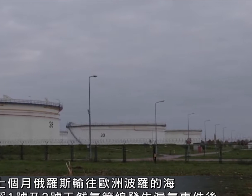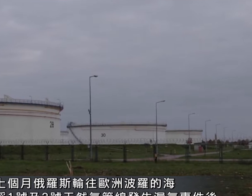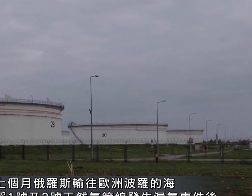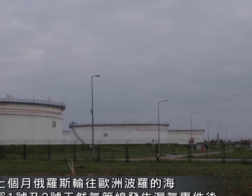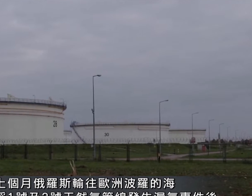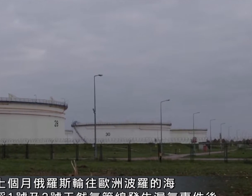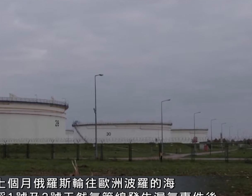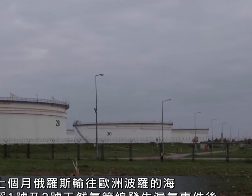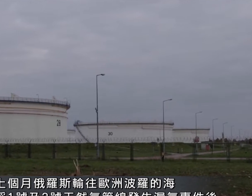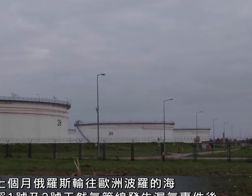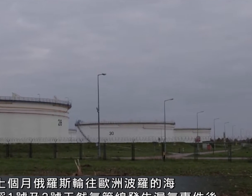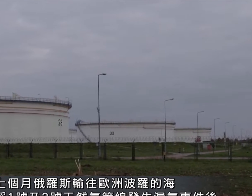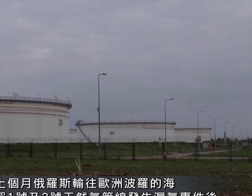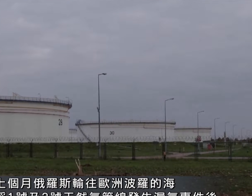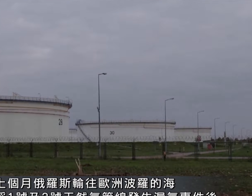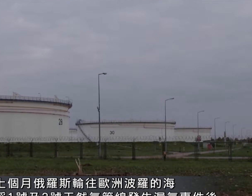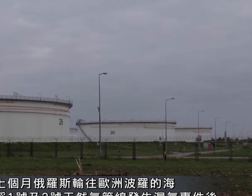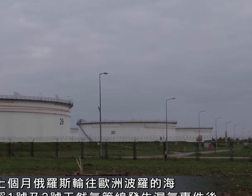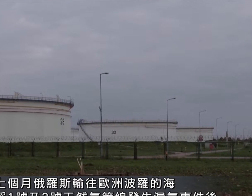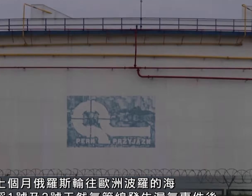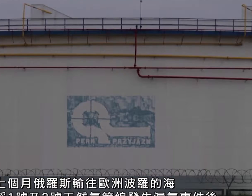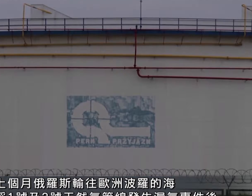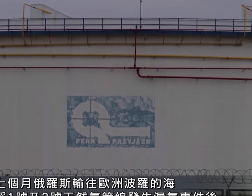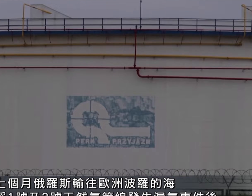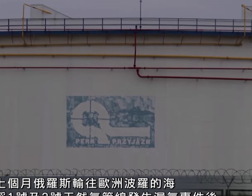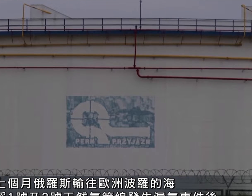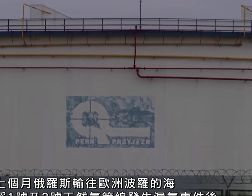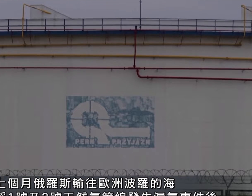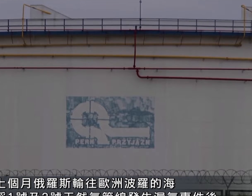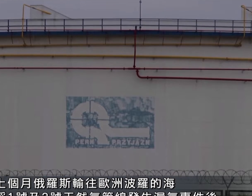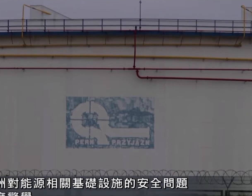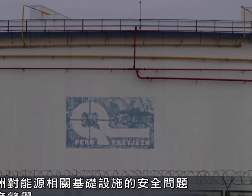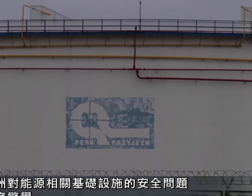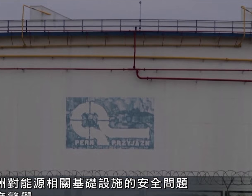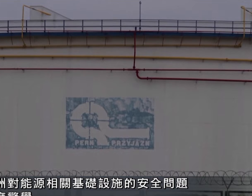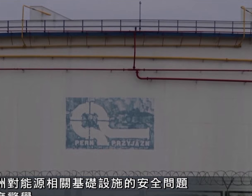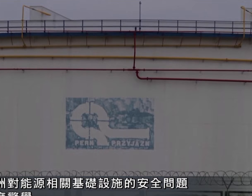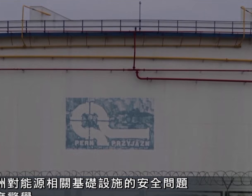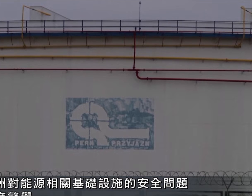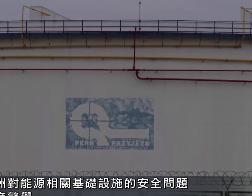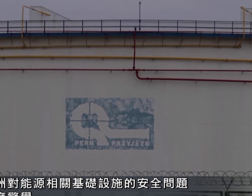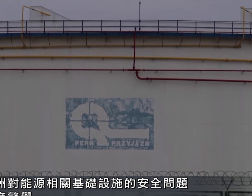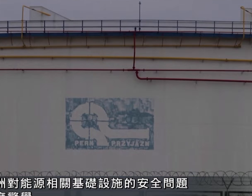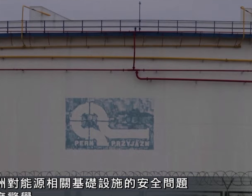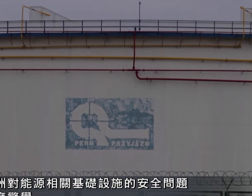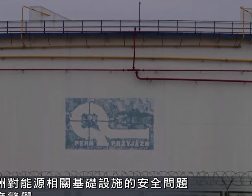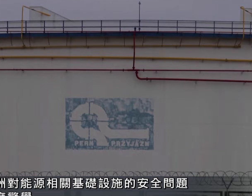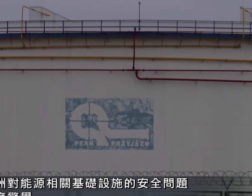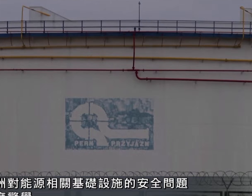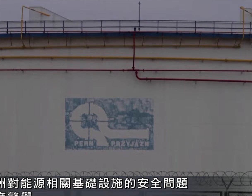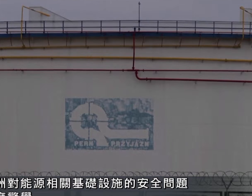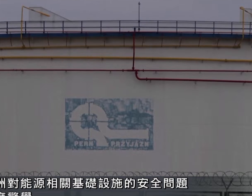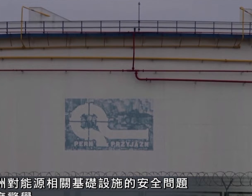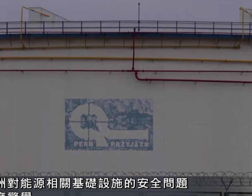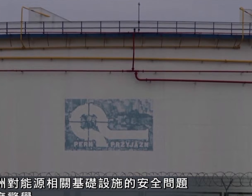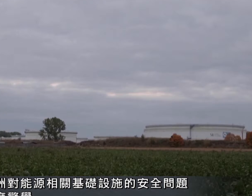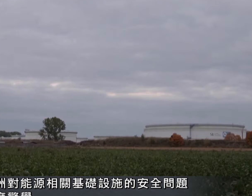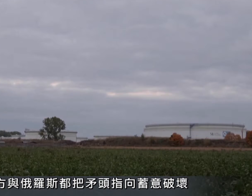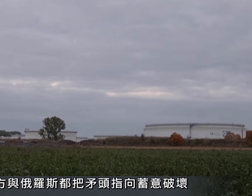北溪1号及2号天然气管线发生漏气事件后，欧洲对能源相关基础设施的安全问题高度警觉。西方